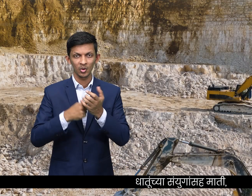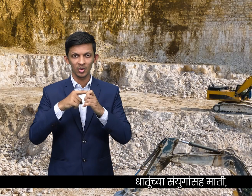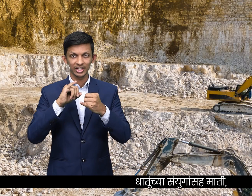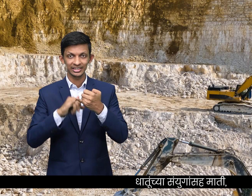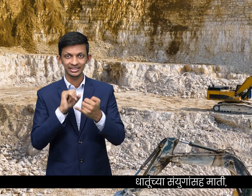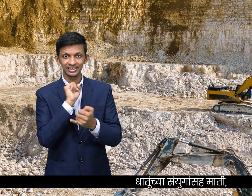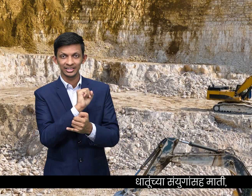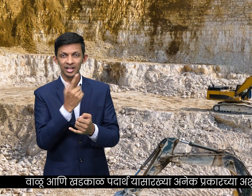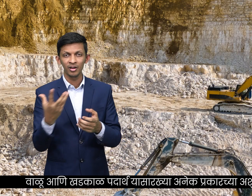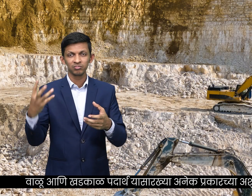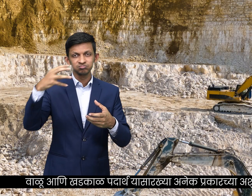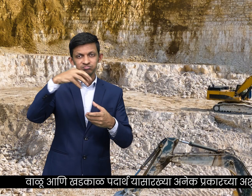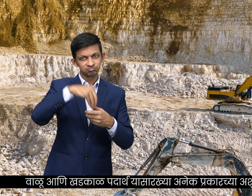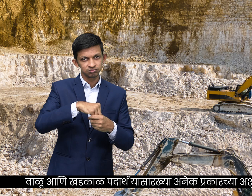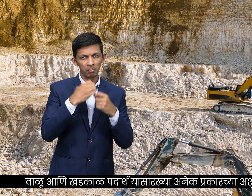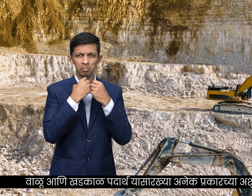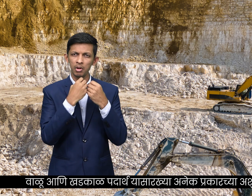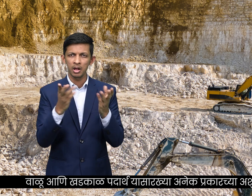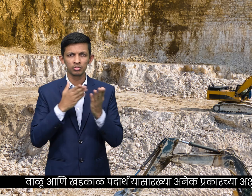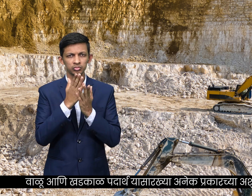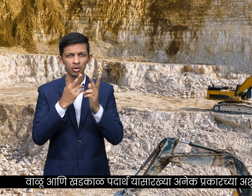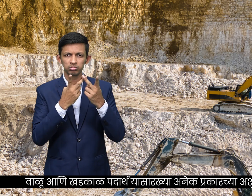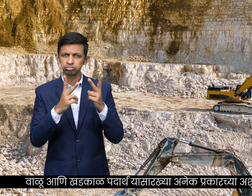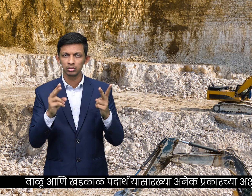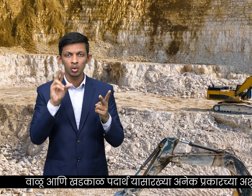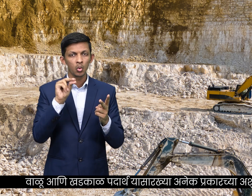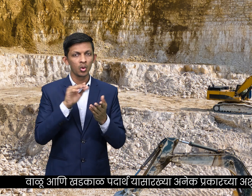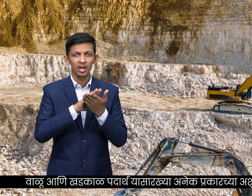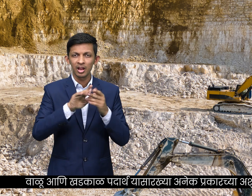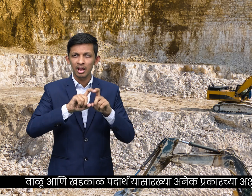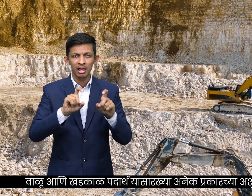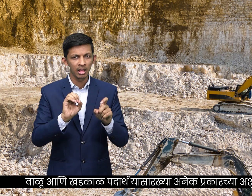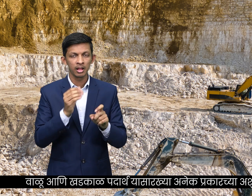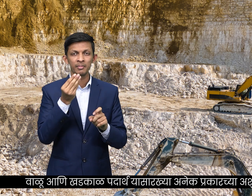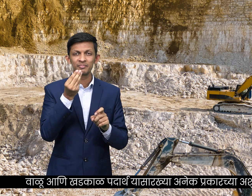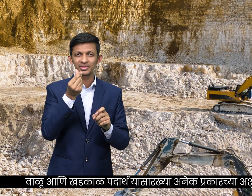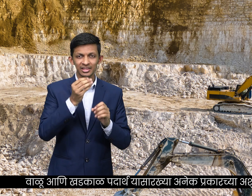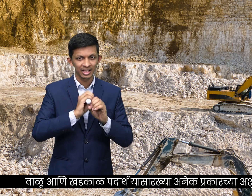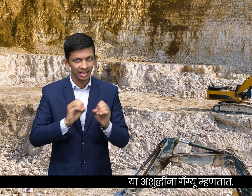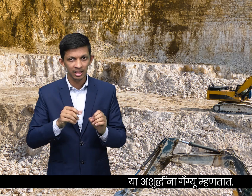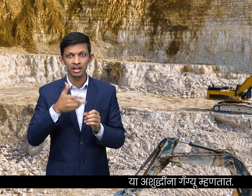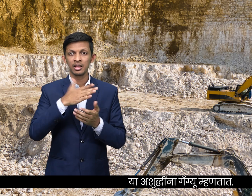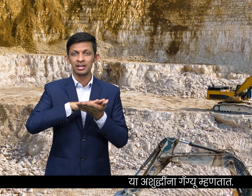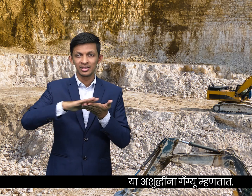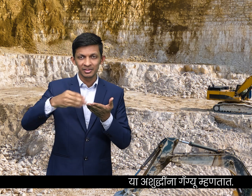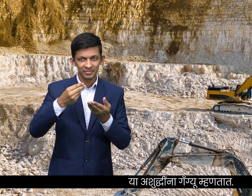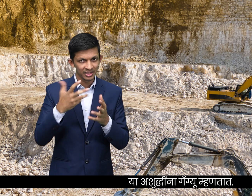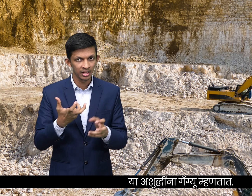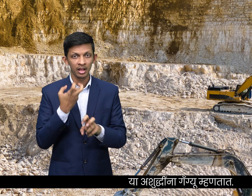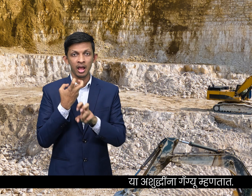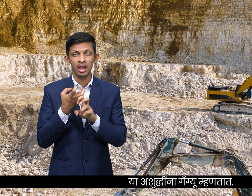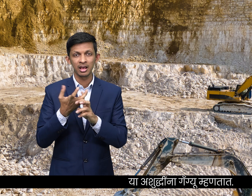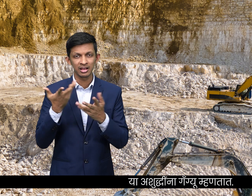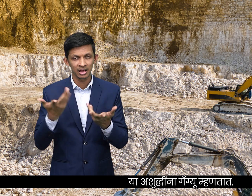धातूंच्या संयुगांसह माती, वाळू आणि खडकाळ पदार्थ यासारख्या अनेक प्रकारच्या अशुद्धी धातूमध्ये असतात. या अशुद्धींना गँग्यू